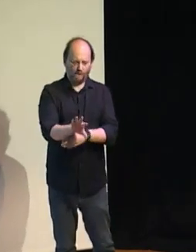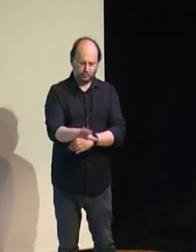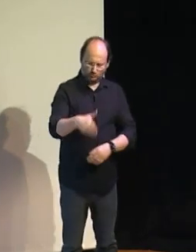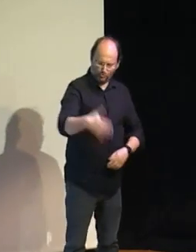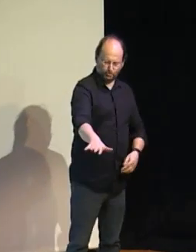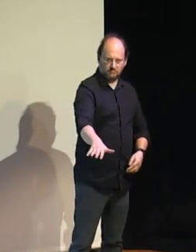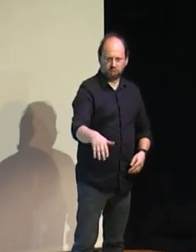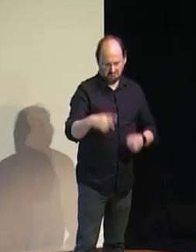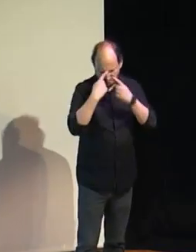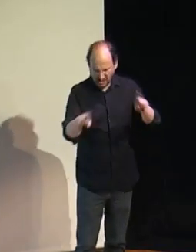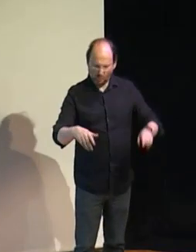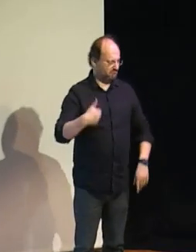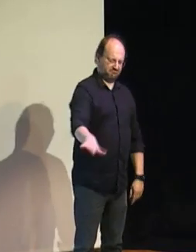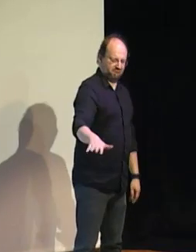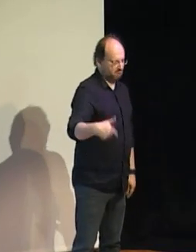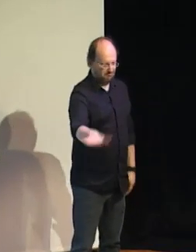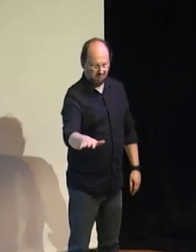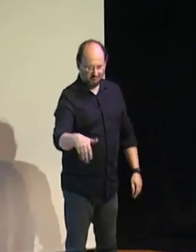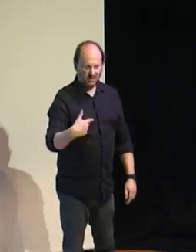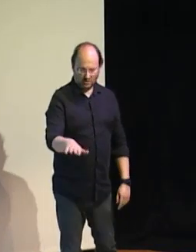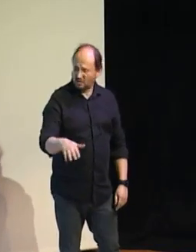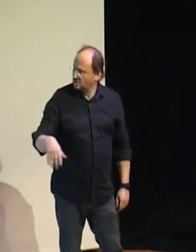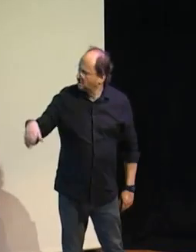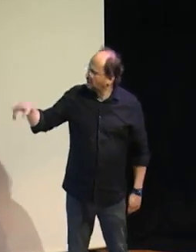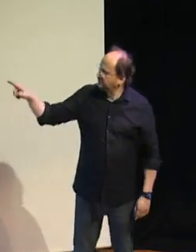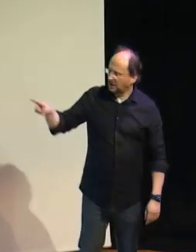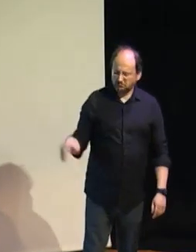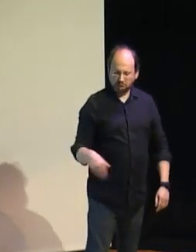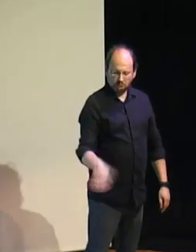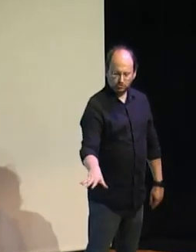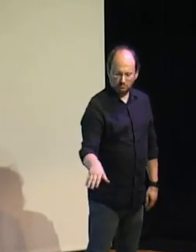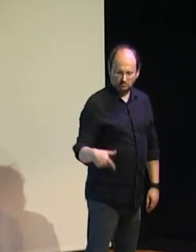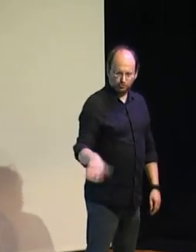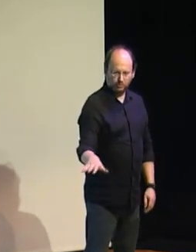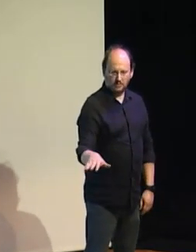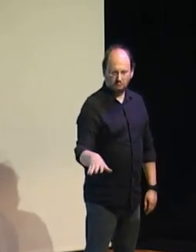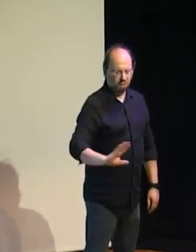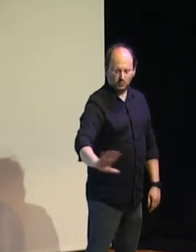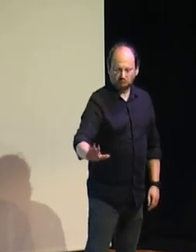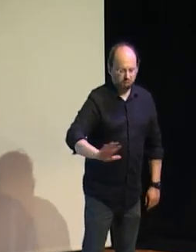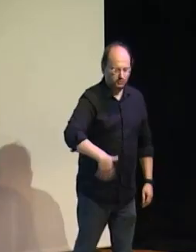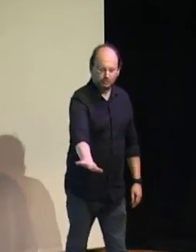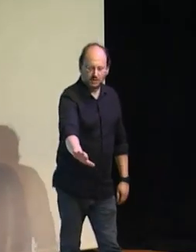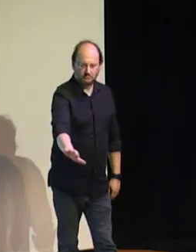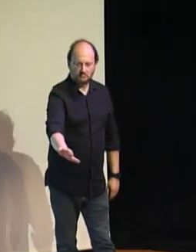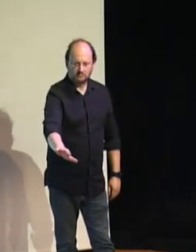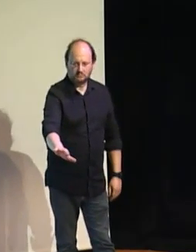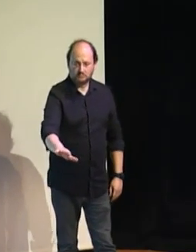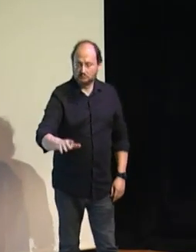Donc le signe contre, le refus, le rejet, ce qu'on ne veut pas. Donc on le signe comme ça, le rejet. Non, on rejette.